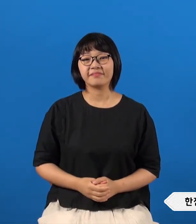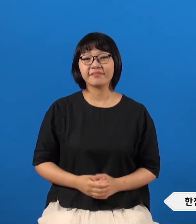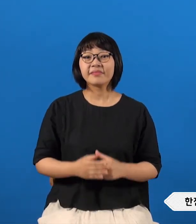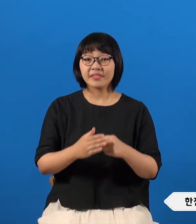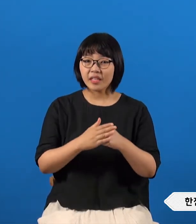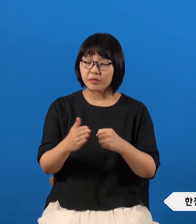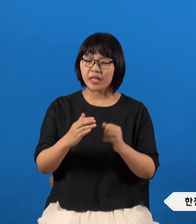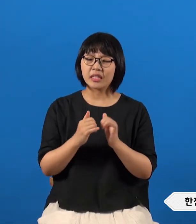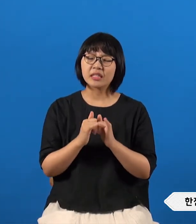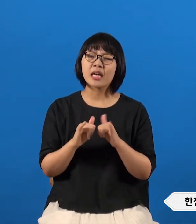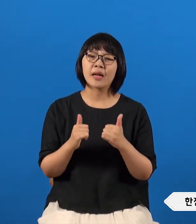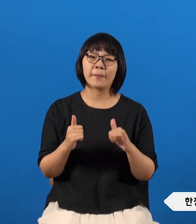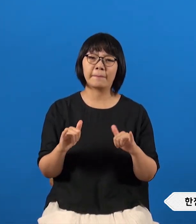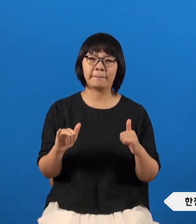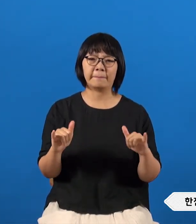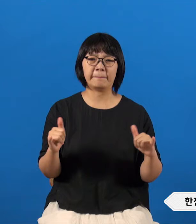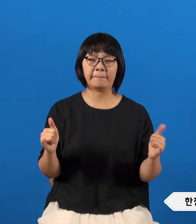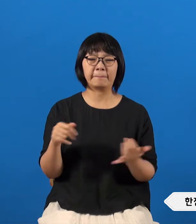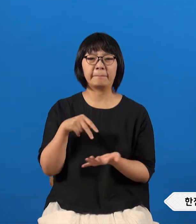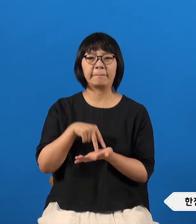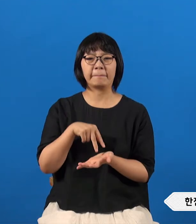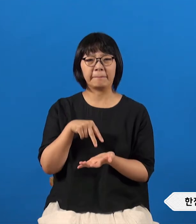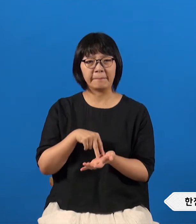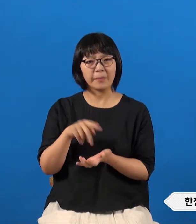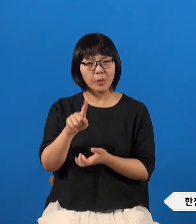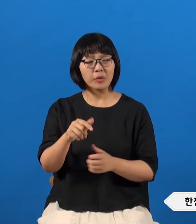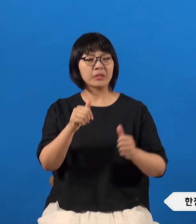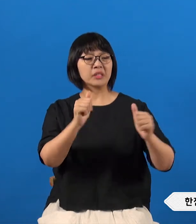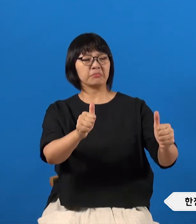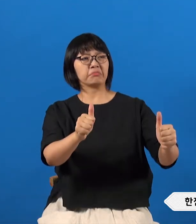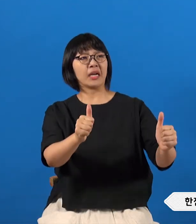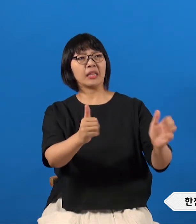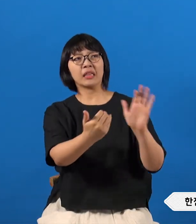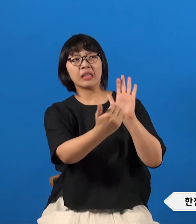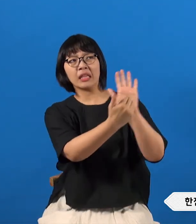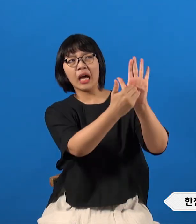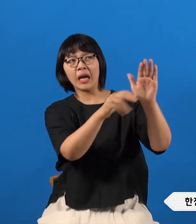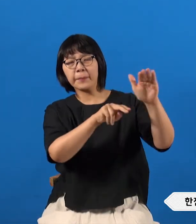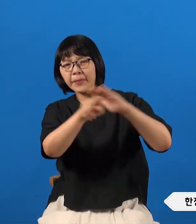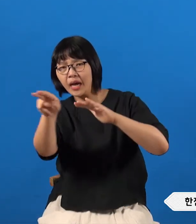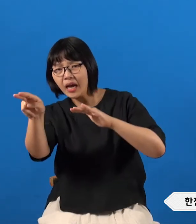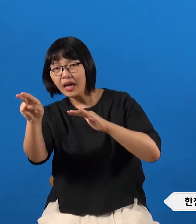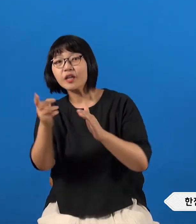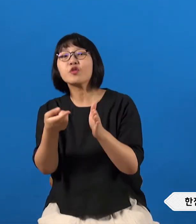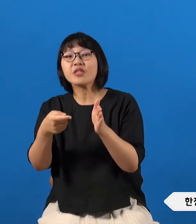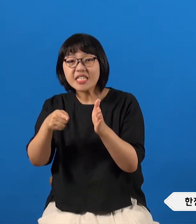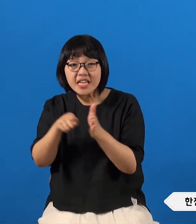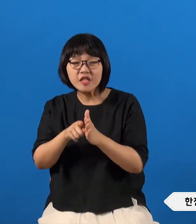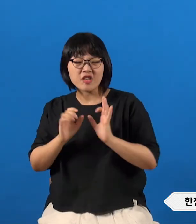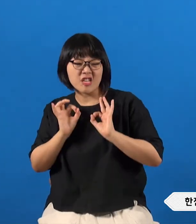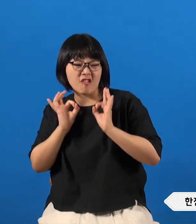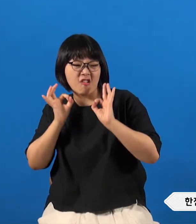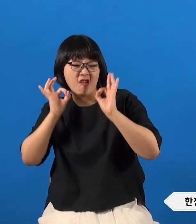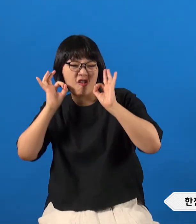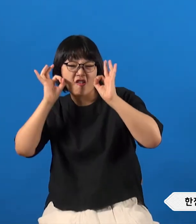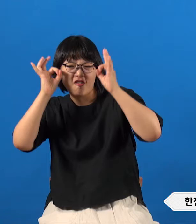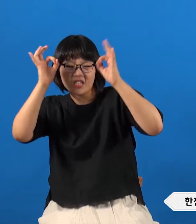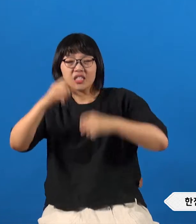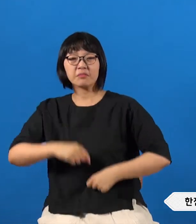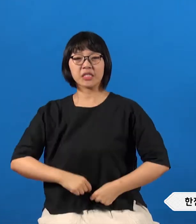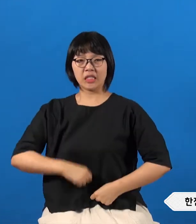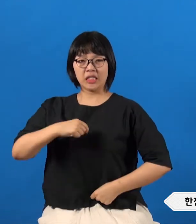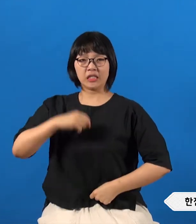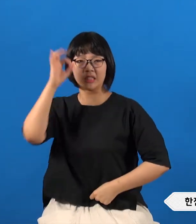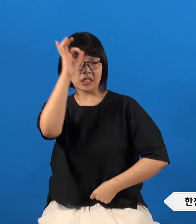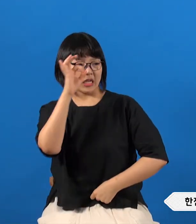그래서 인간은 그 심판을 면해보려고 부지런히 자기의